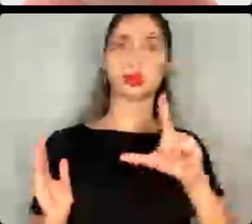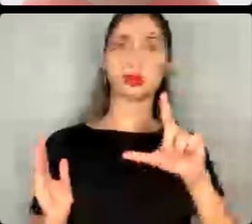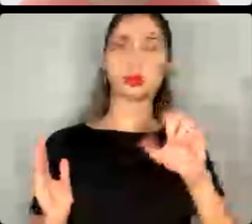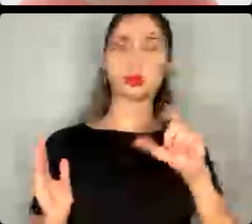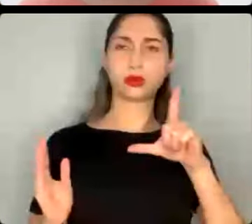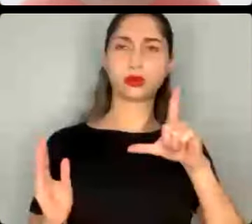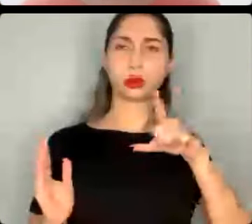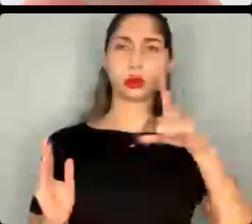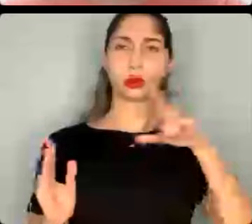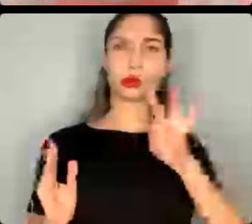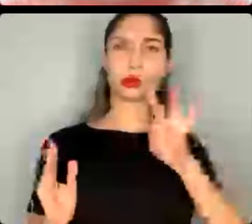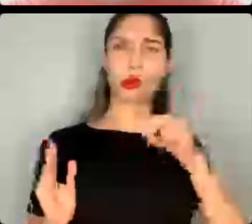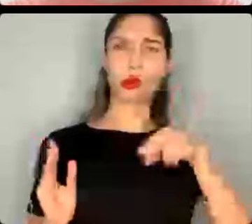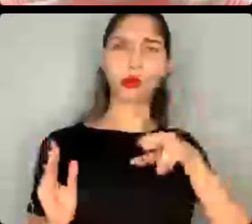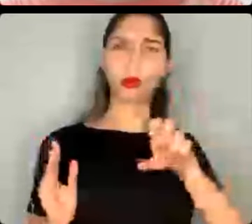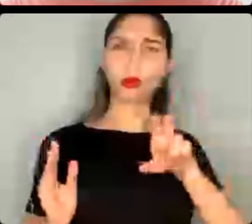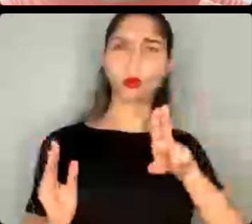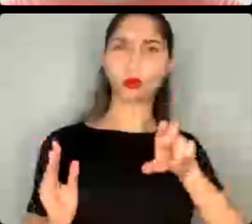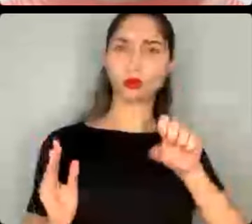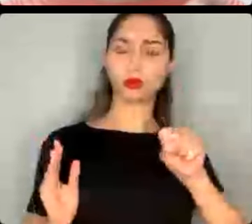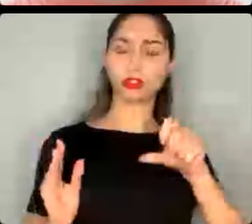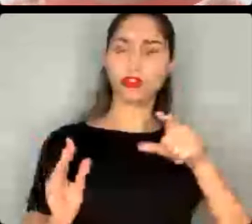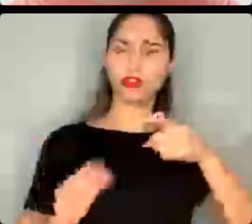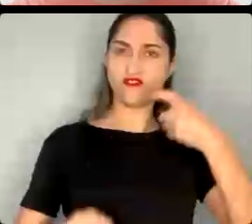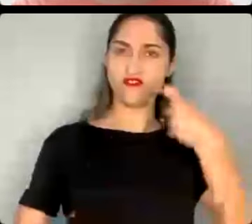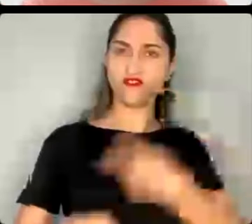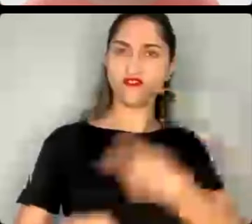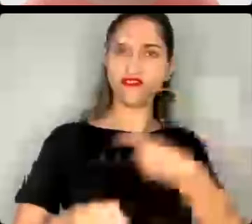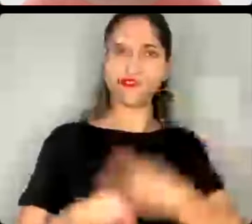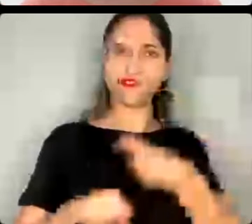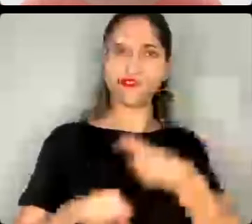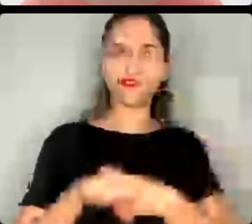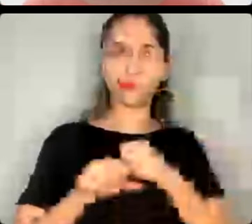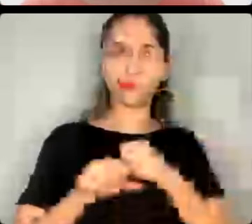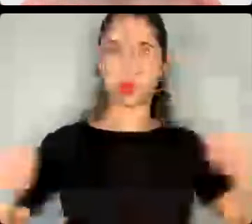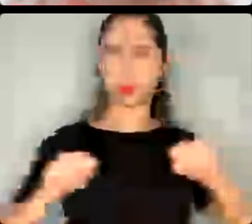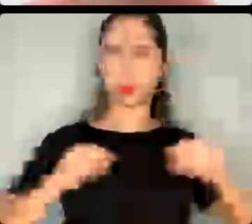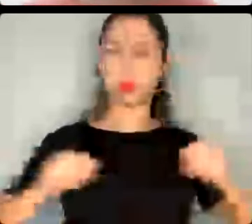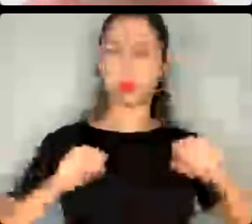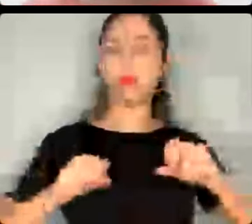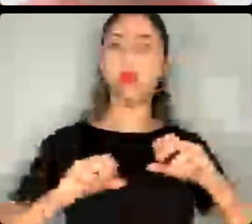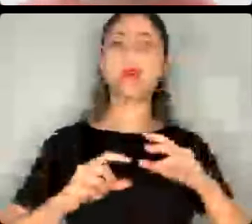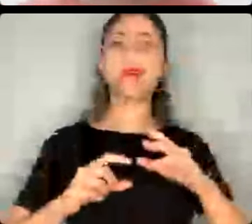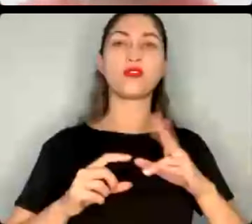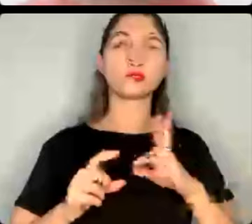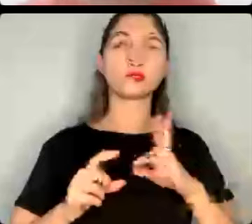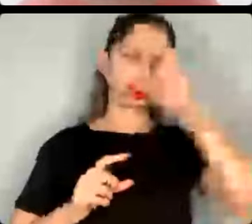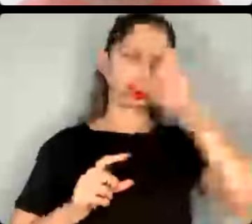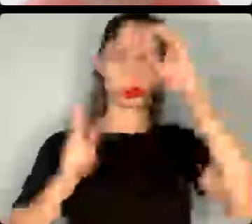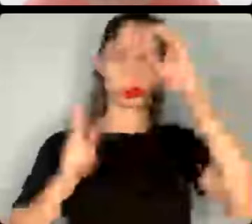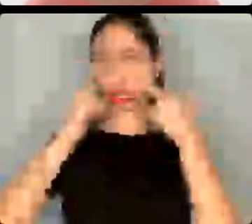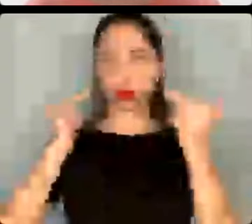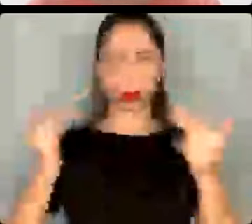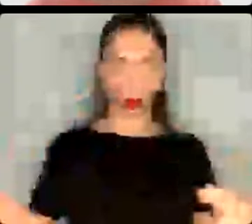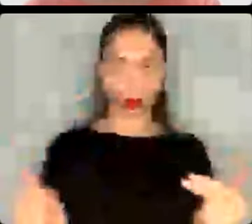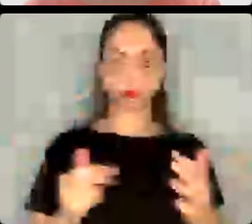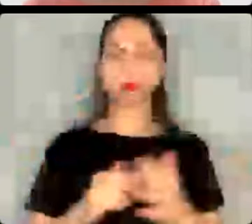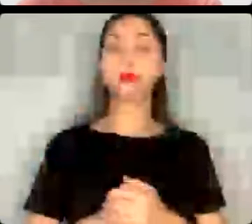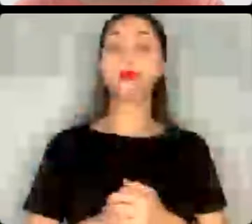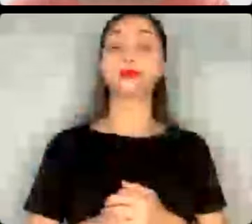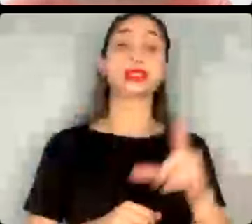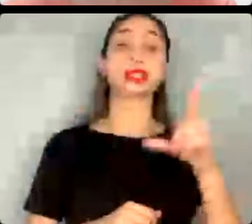né? Eles são bem tonificados na musculatura naturalmente já, né? E tem